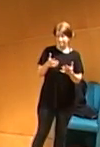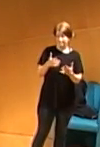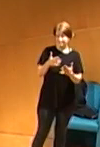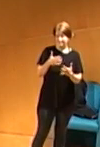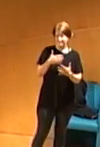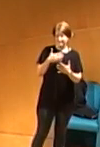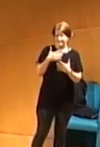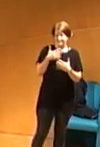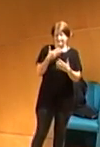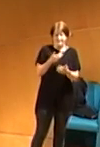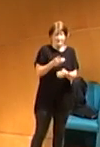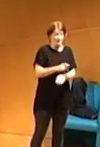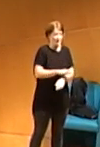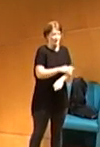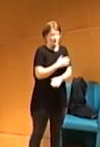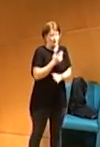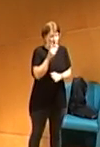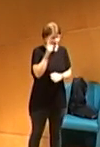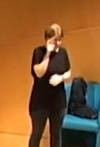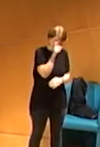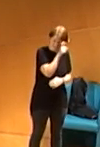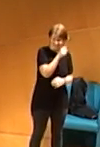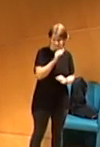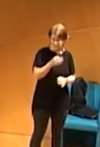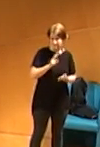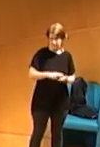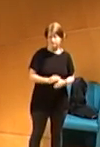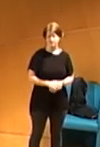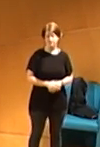qui est difficile. Toujours difficile. Donc,